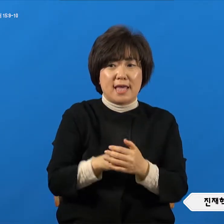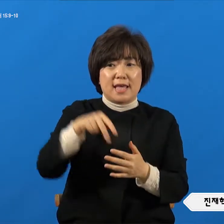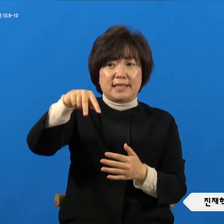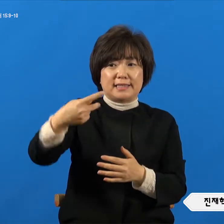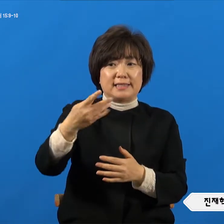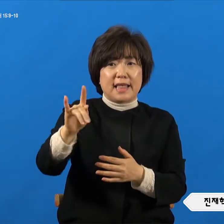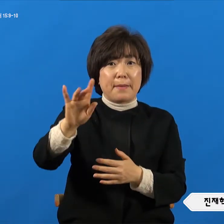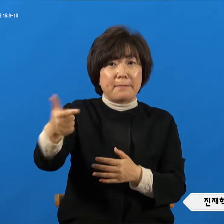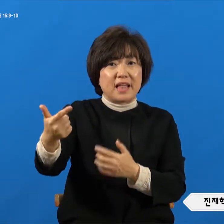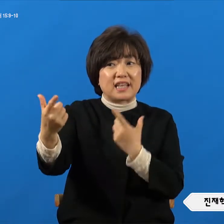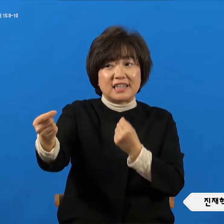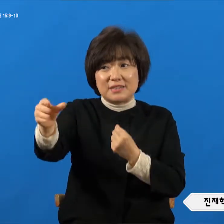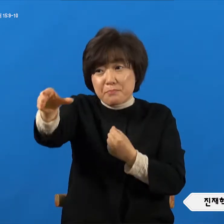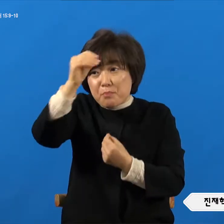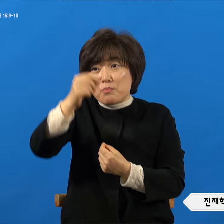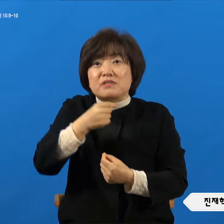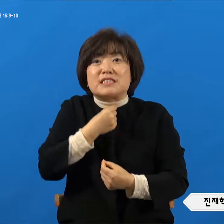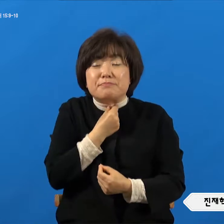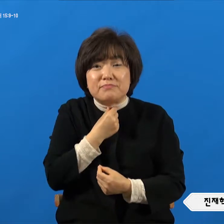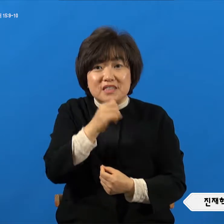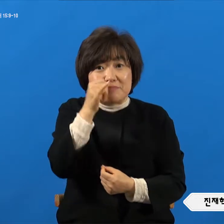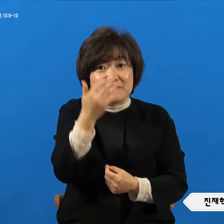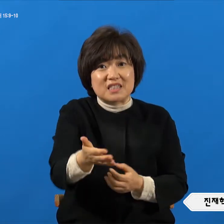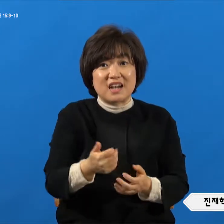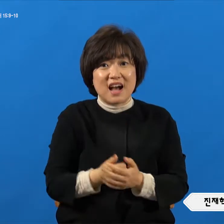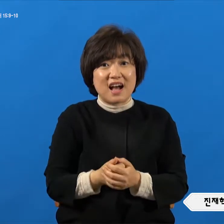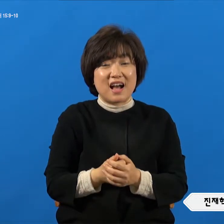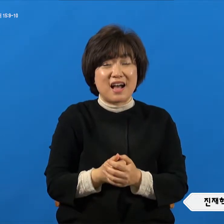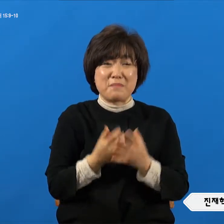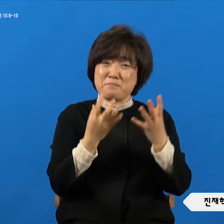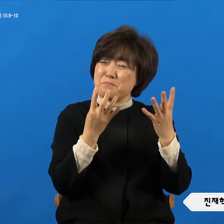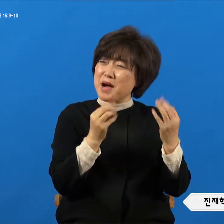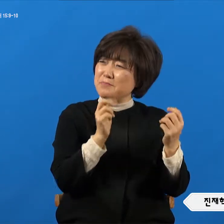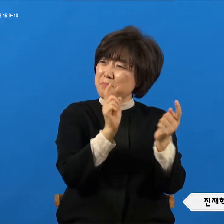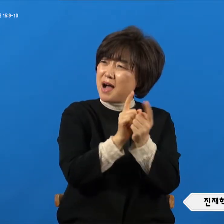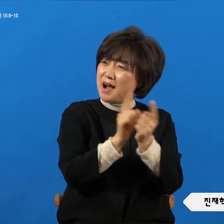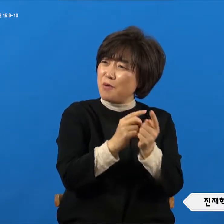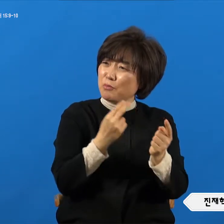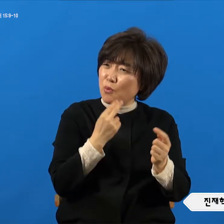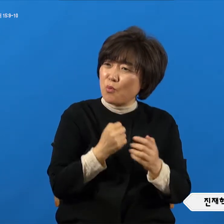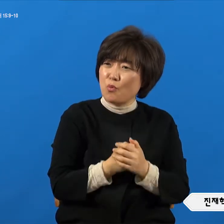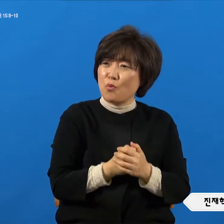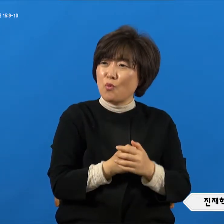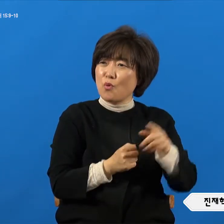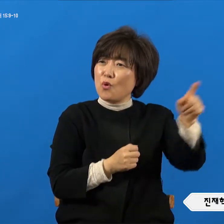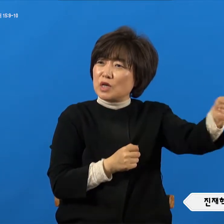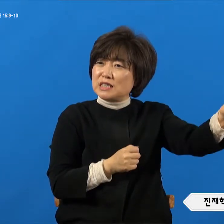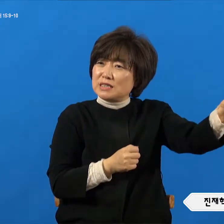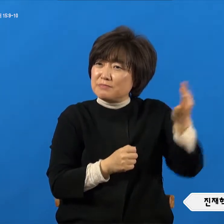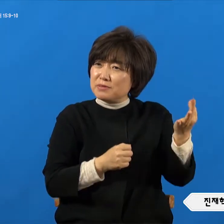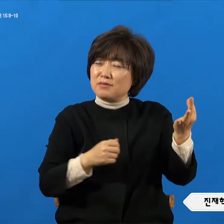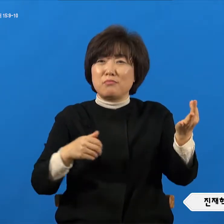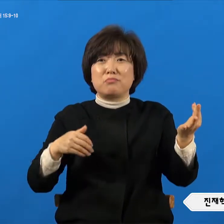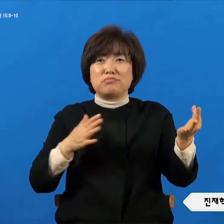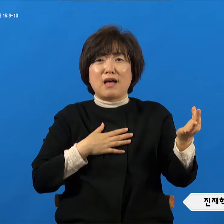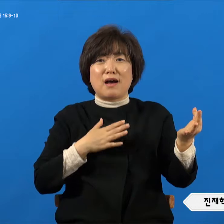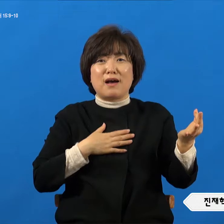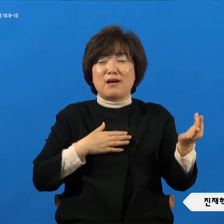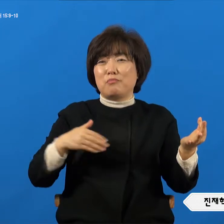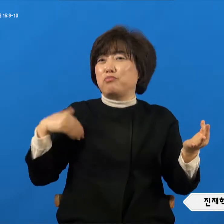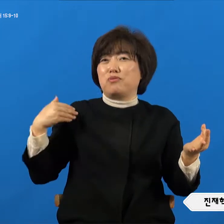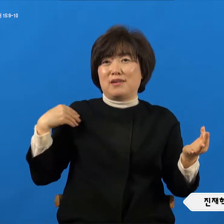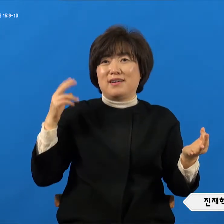있습니까? 그렇게 많은 시간을 보내지 않았을 수도 있고, 아니 그분이 나를 모를 수도 있습니다. 그러나 그의